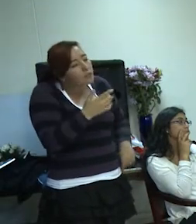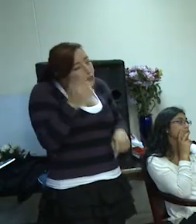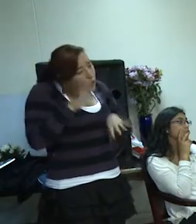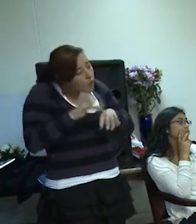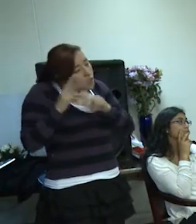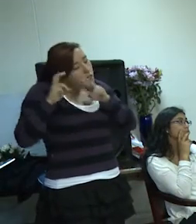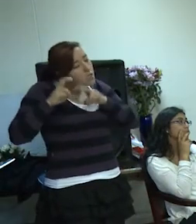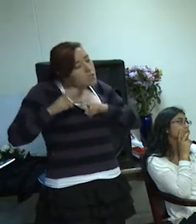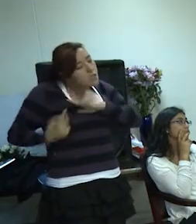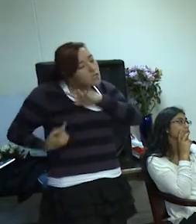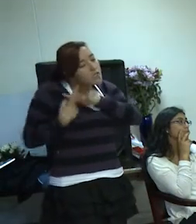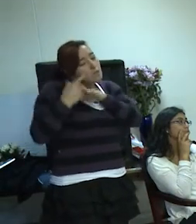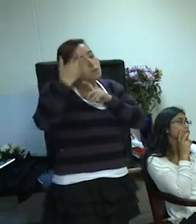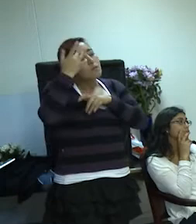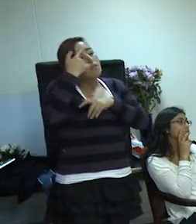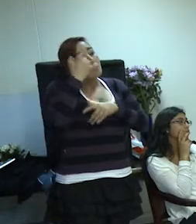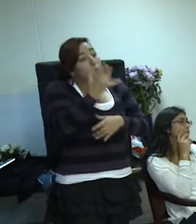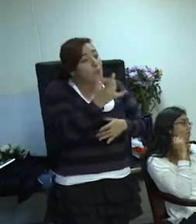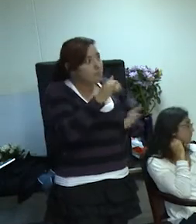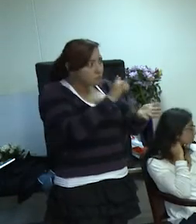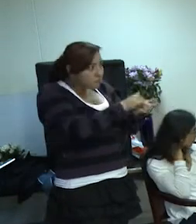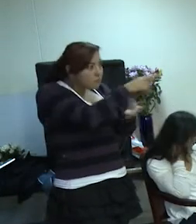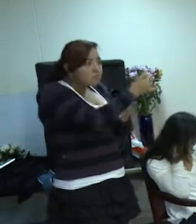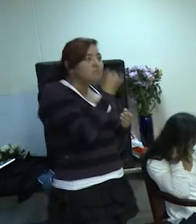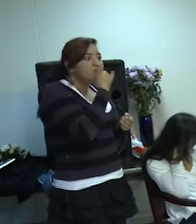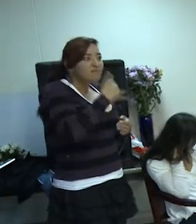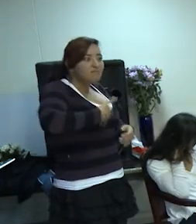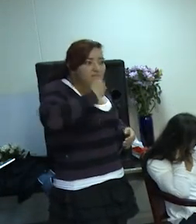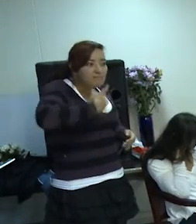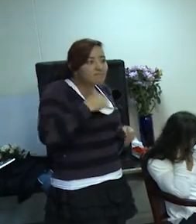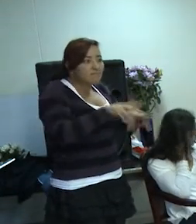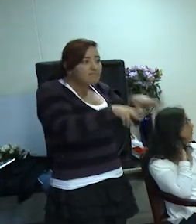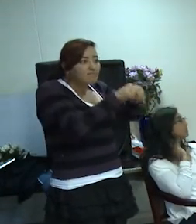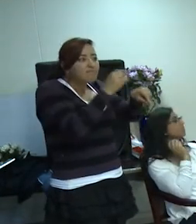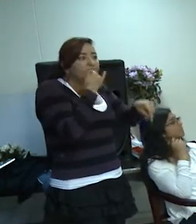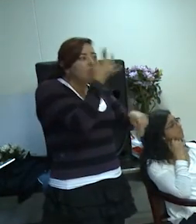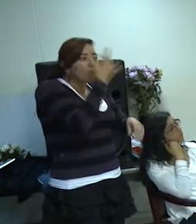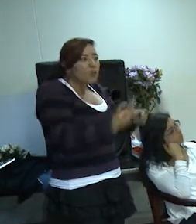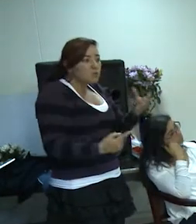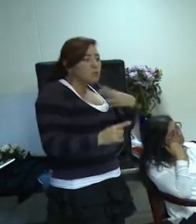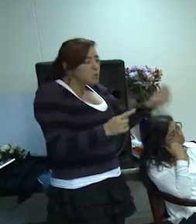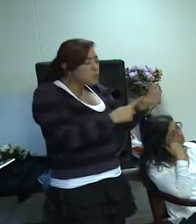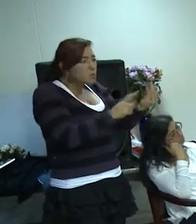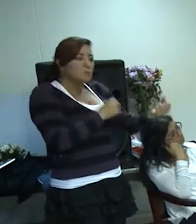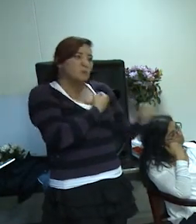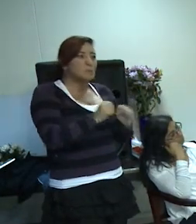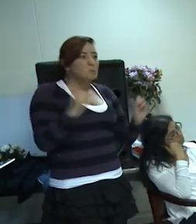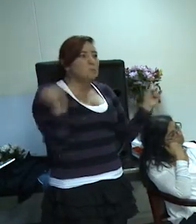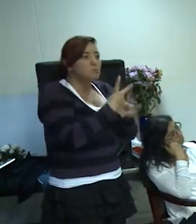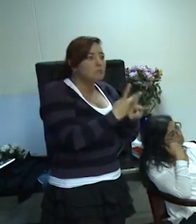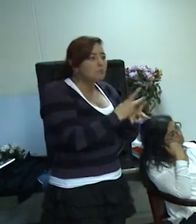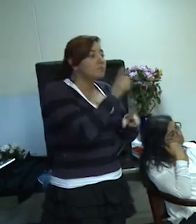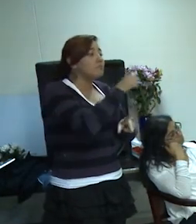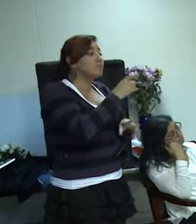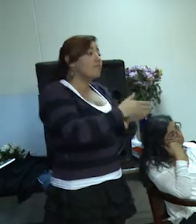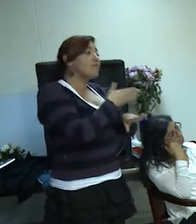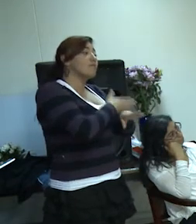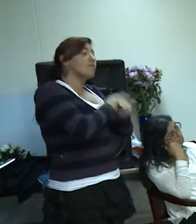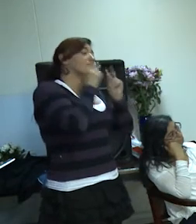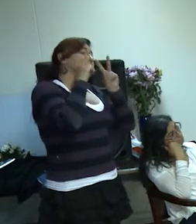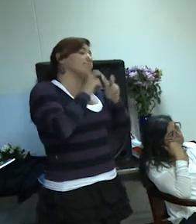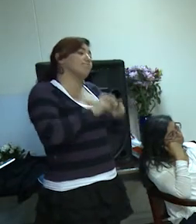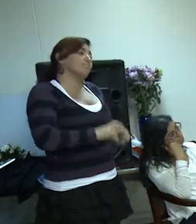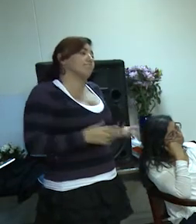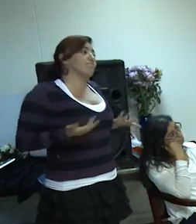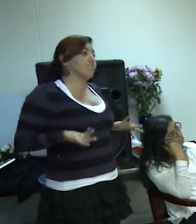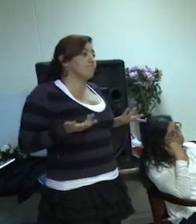pasando también es expresión de algo que pasa en la juventud y en la sociedad. Entonces, afrontar ese tema requiere de investigación, ¿no?